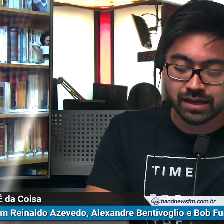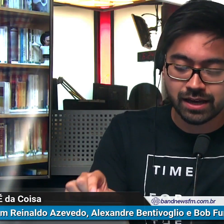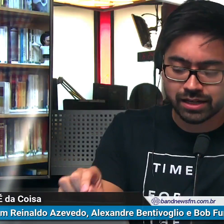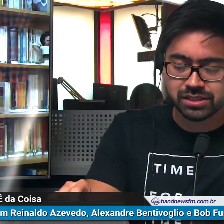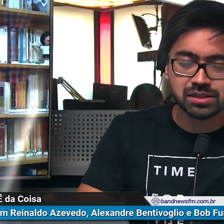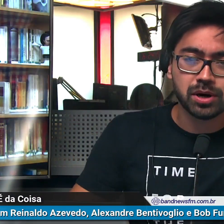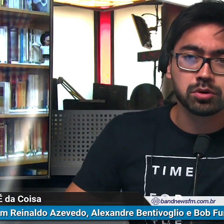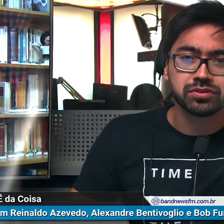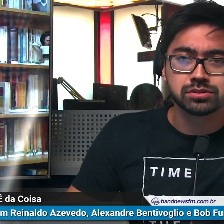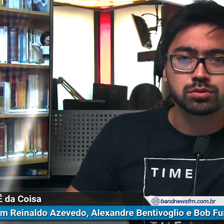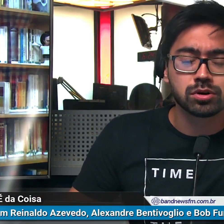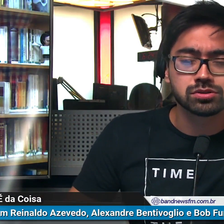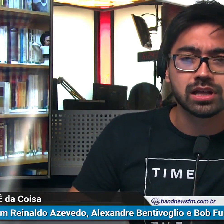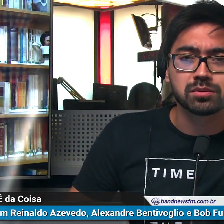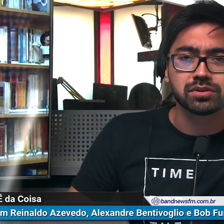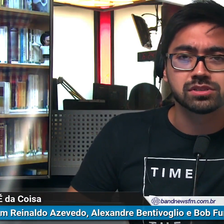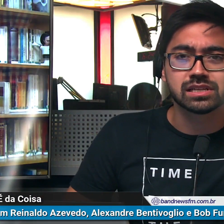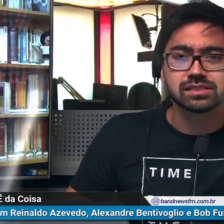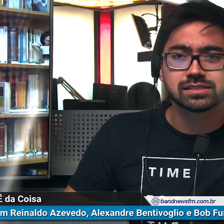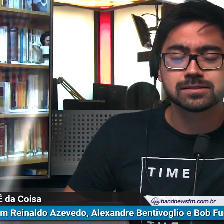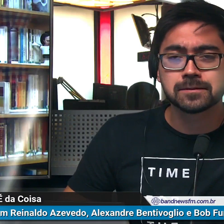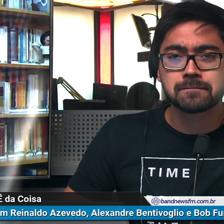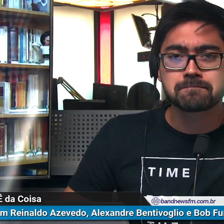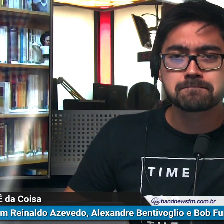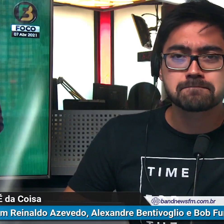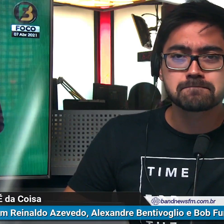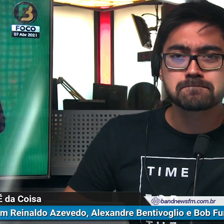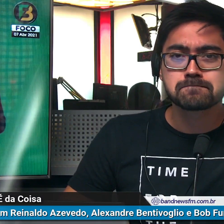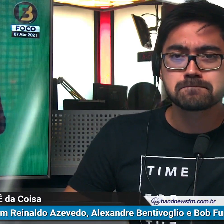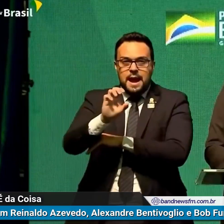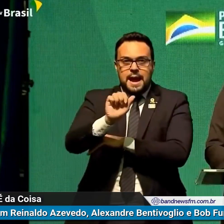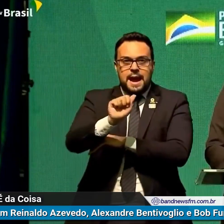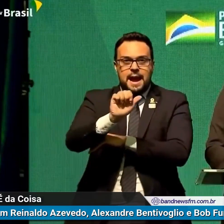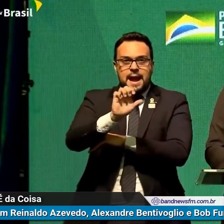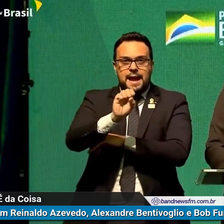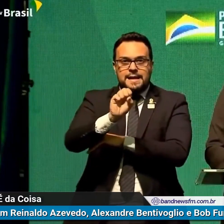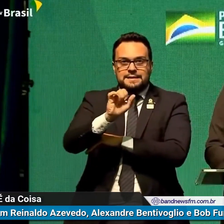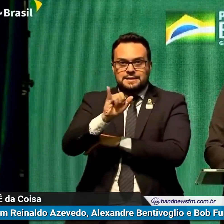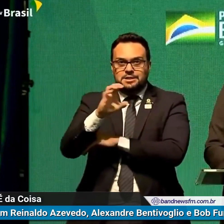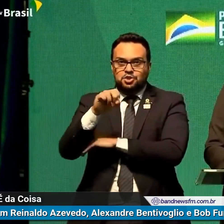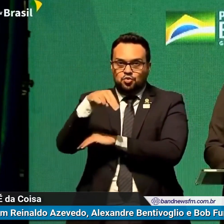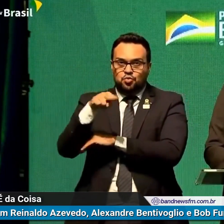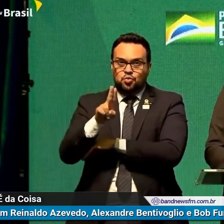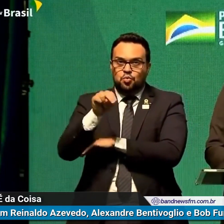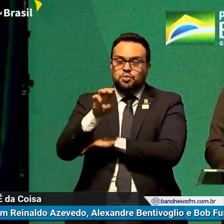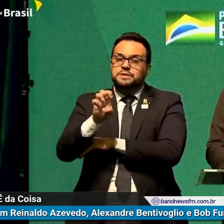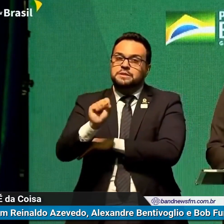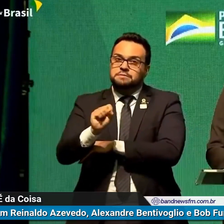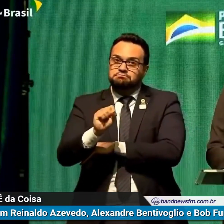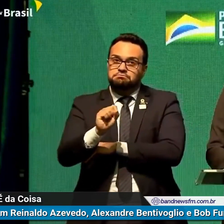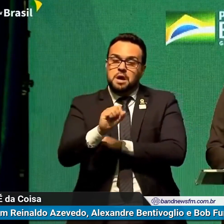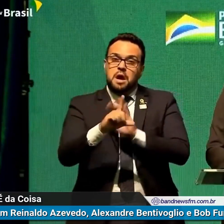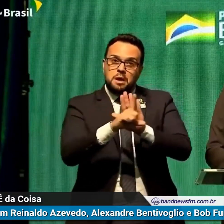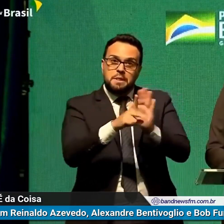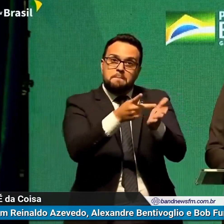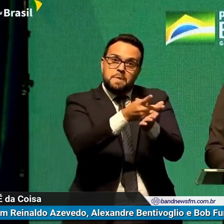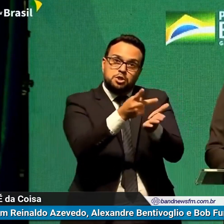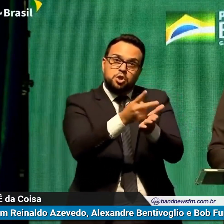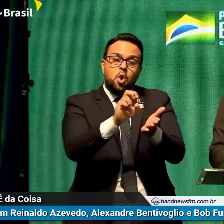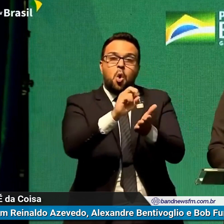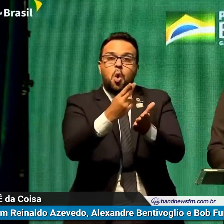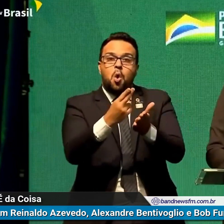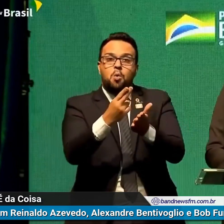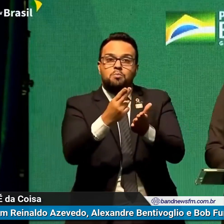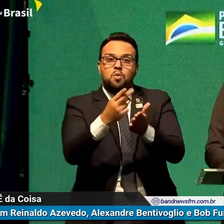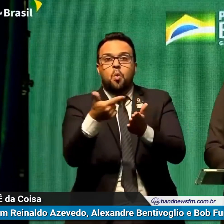prevaleça. A gente separou o vídeo do Bolsonaro para vocês. Ou que a liminar seja mantida, ou que alguém pegue, peça